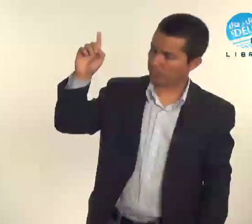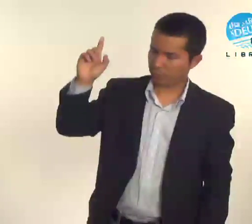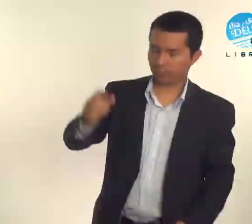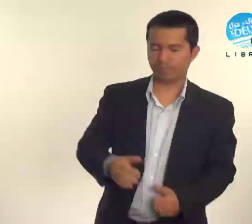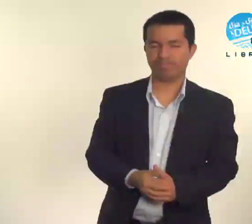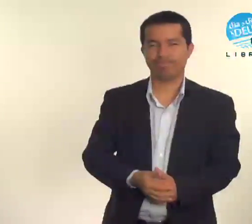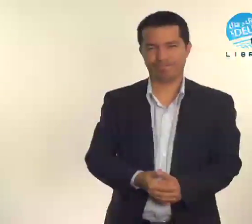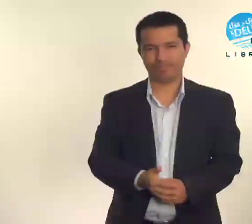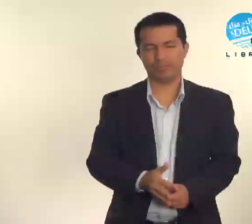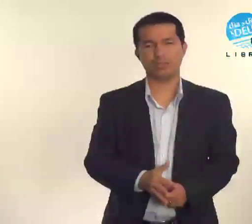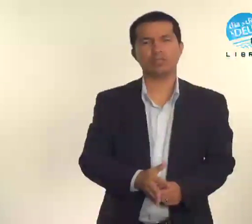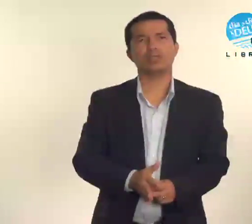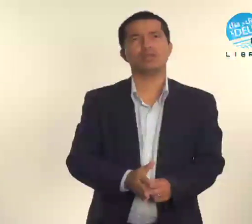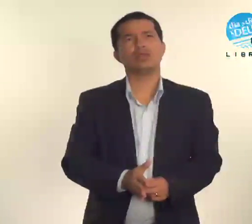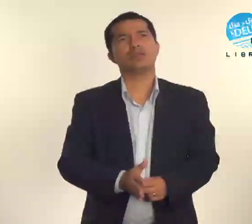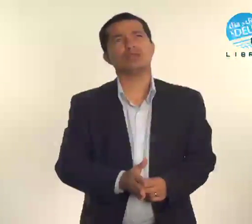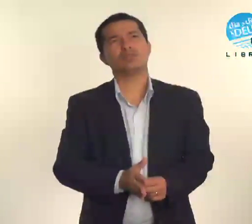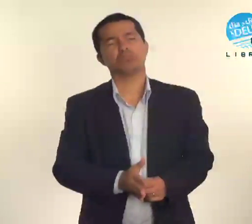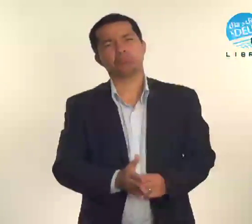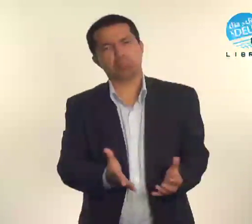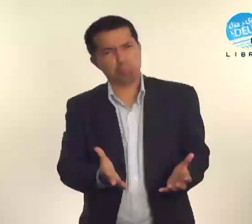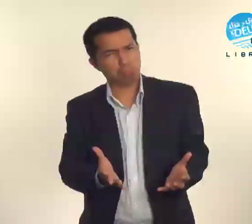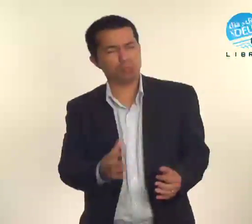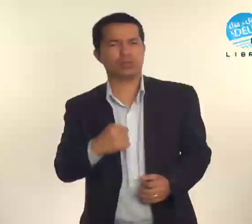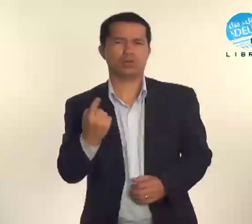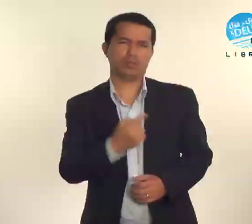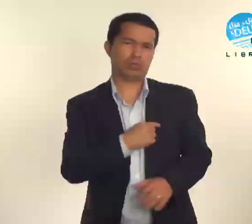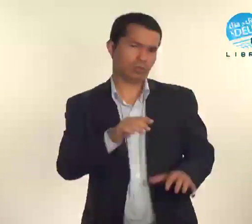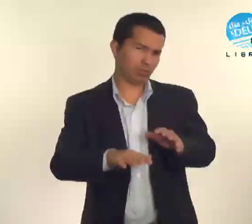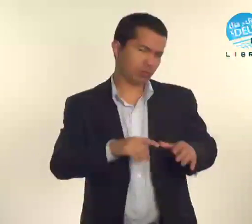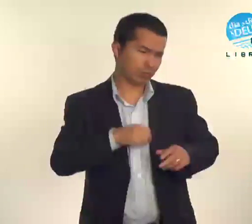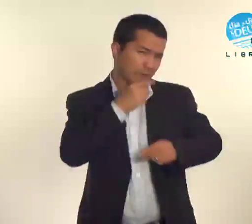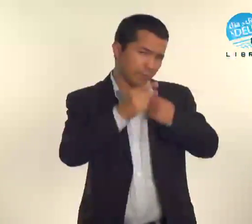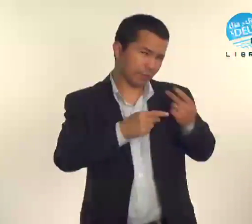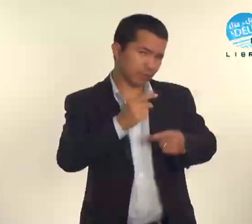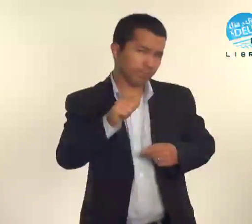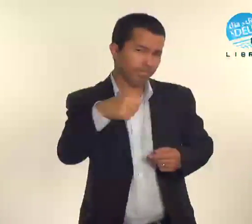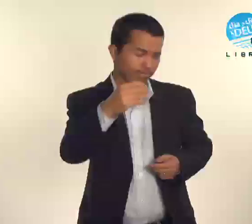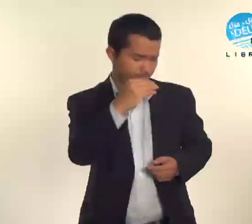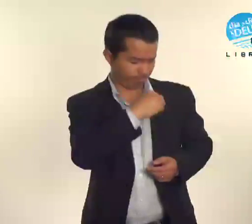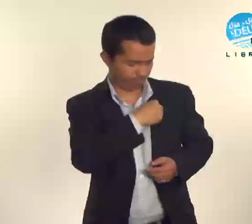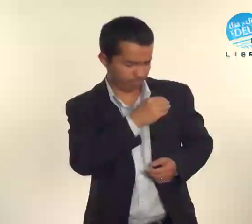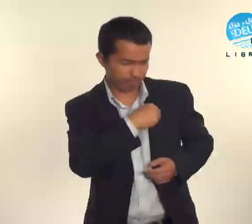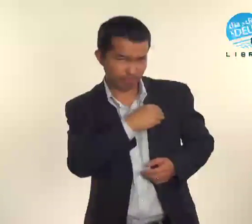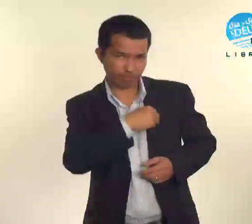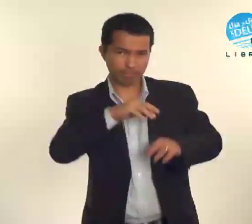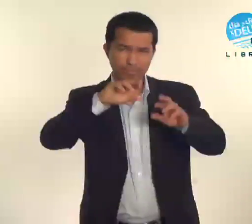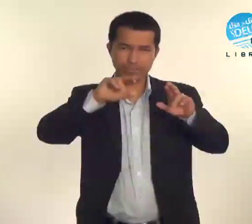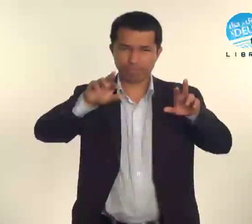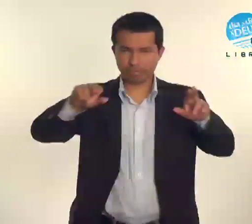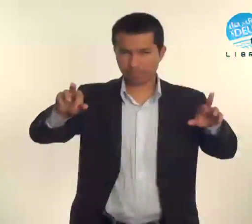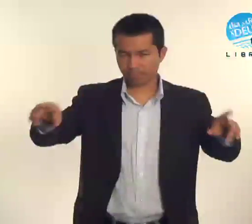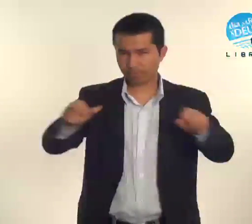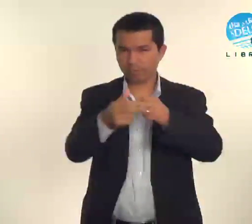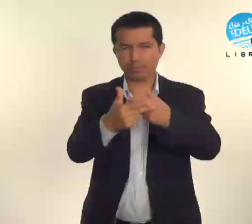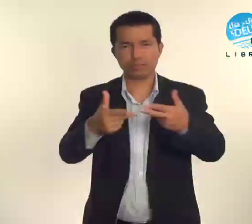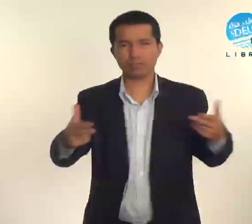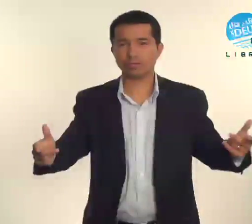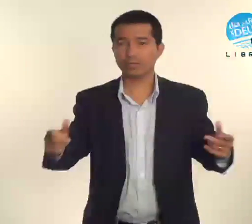Bom, quando a gente fala de pecado, é que o propósito que Deus tem